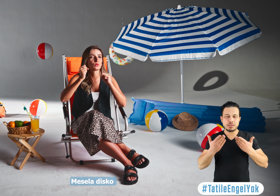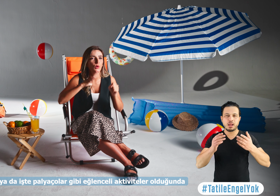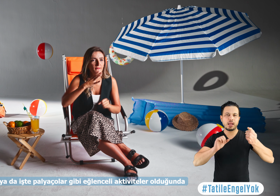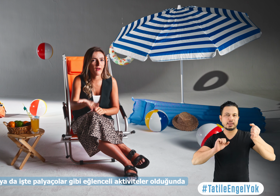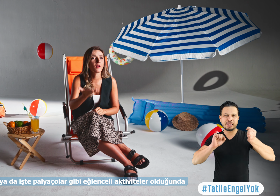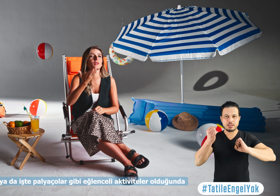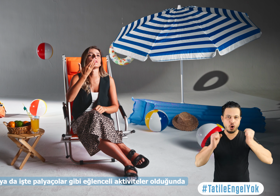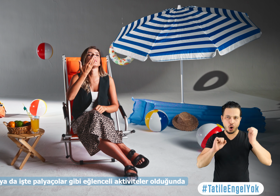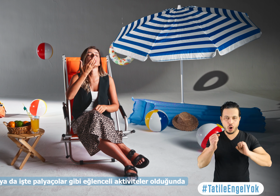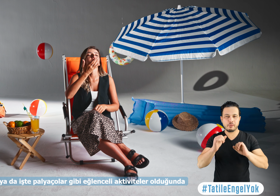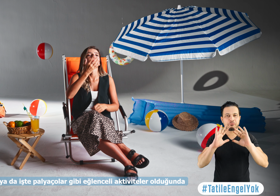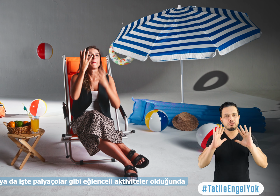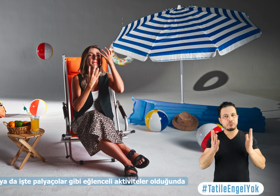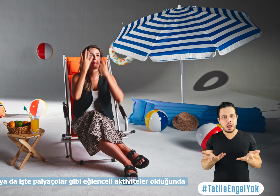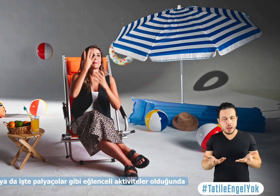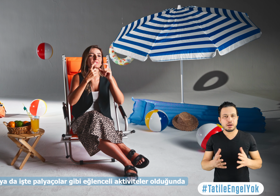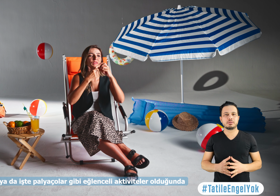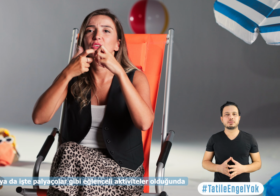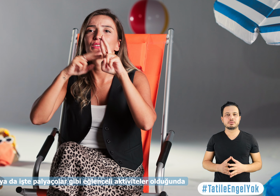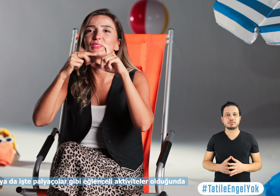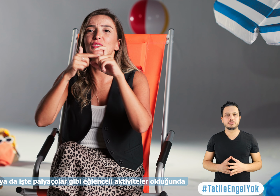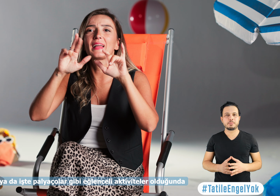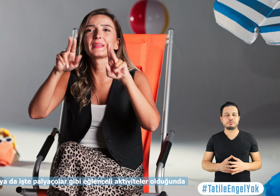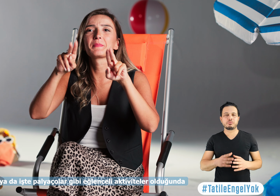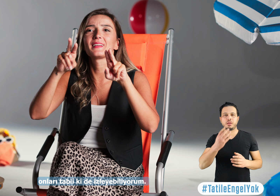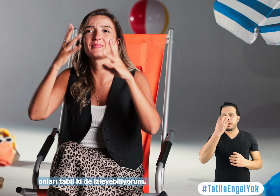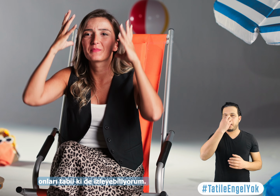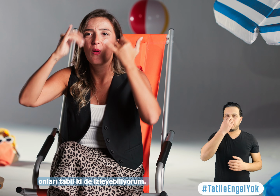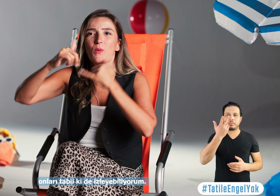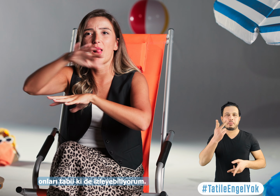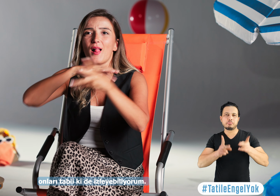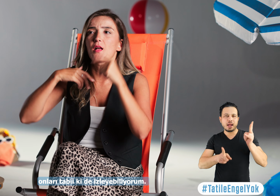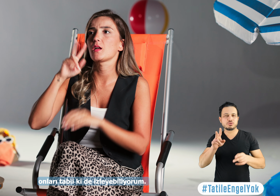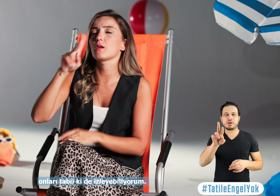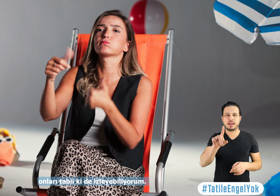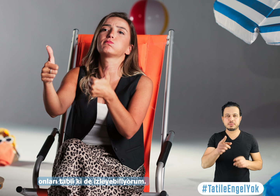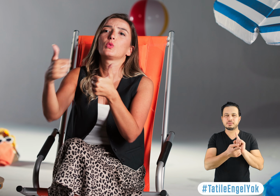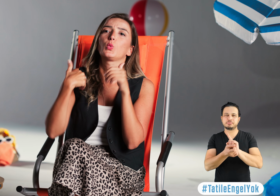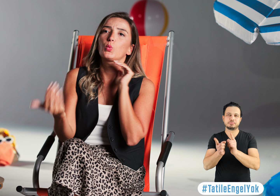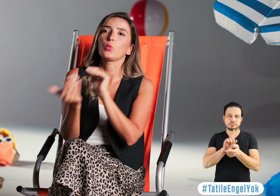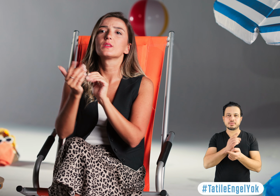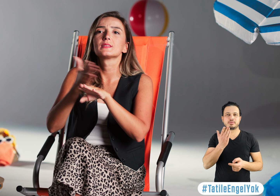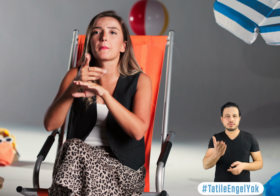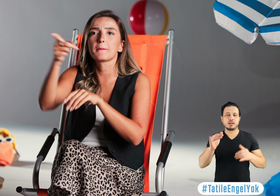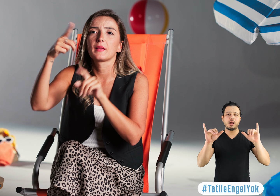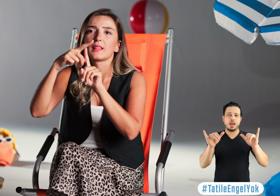Mesela disko ya da işte palyaçolar gibi eğlenceli aktiviteler olduğunda onları tabii ki de izleyebiliyorum.